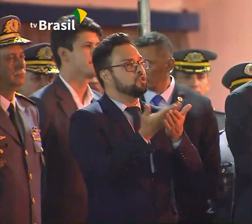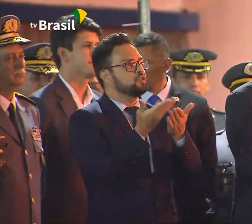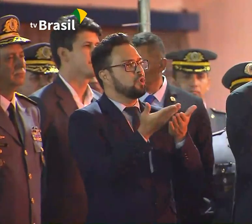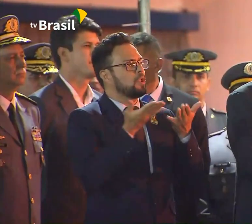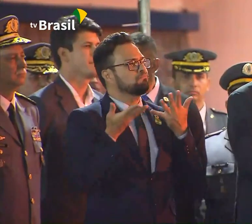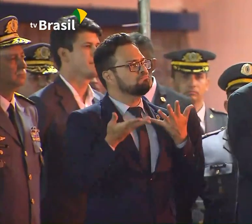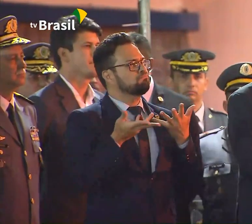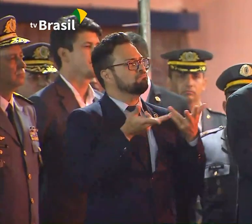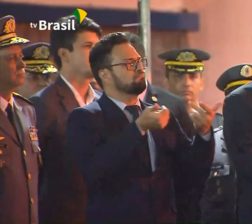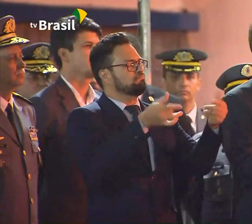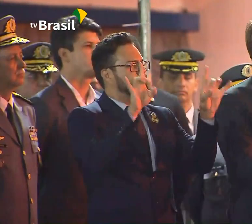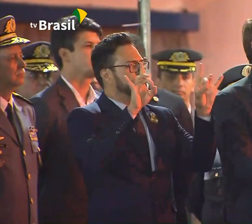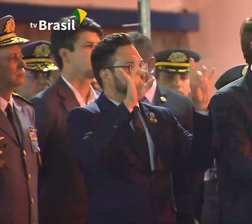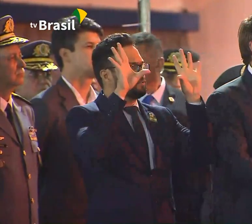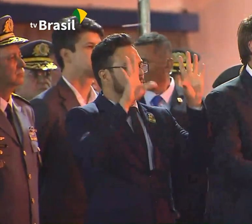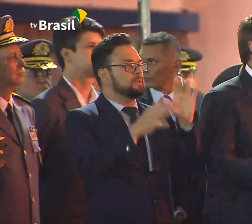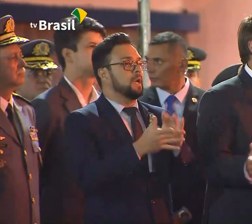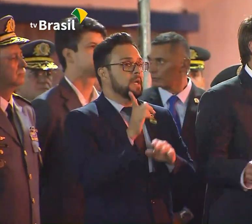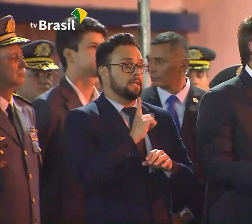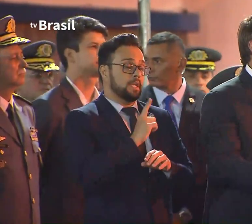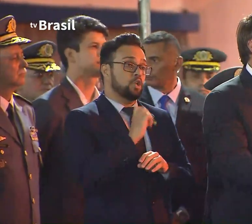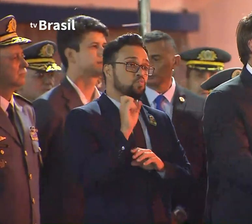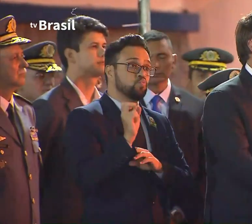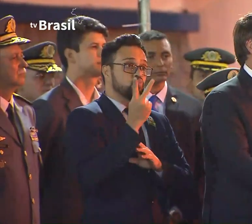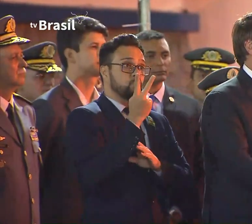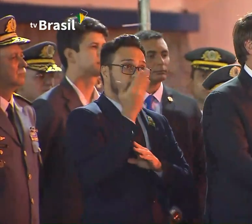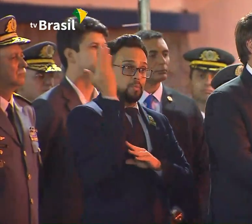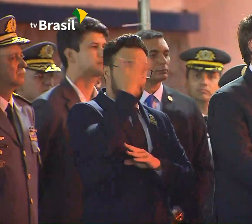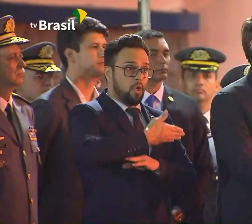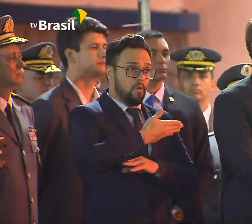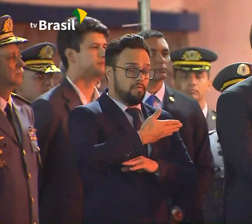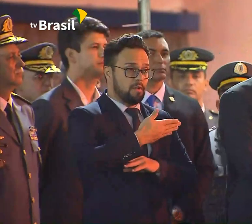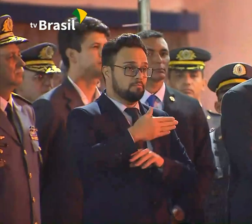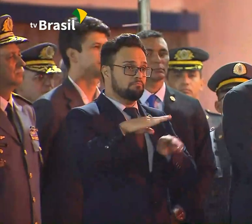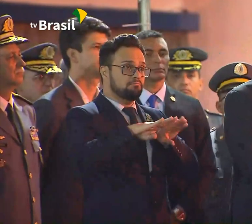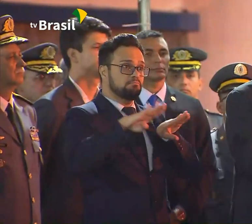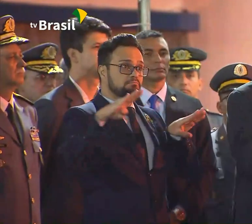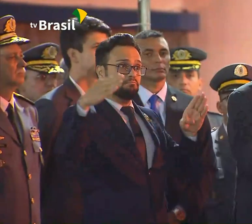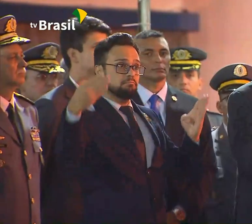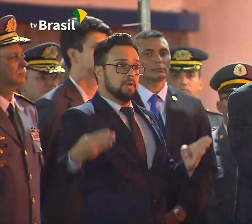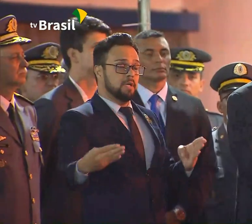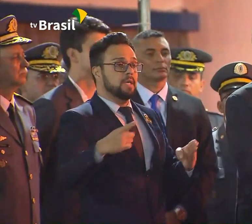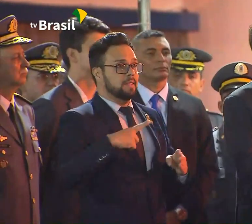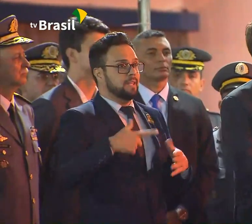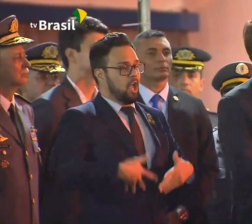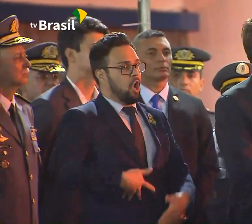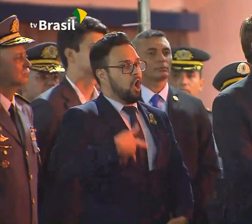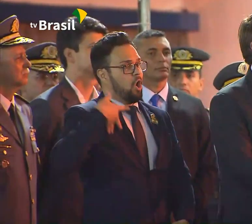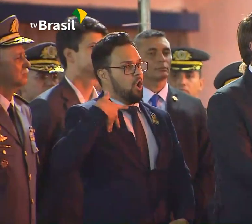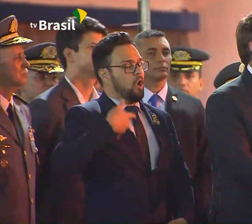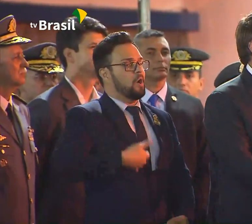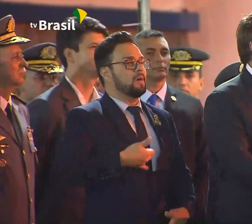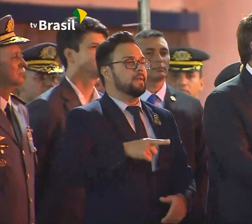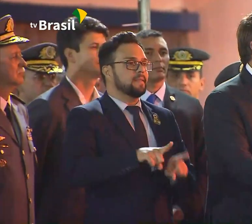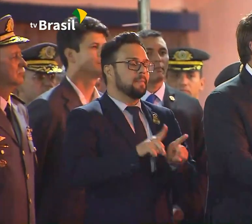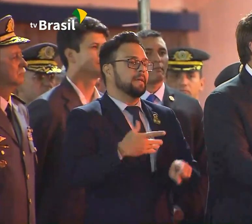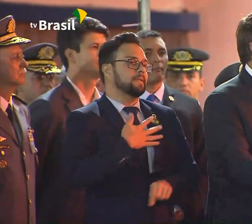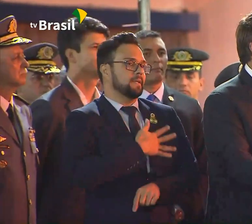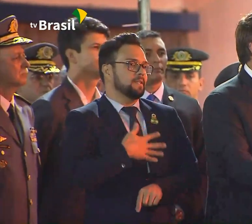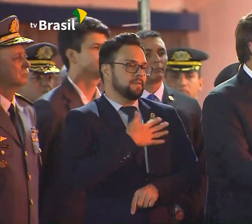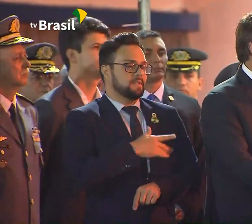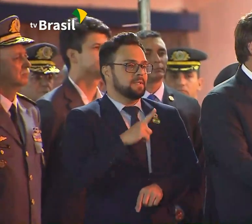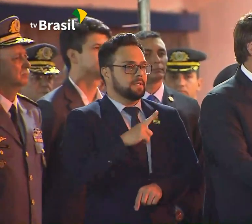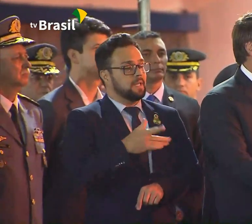excelência. E tenho duas provas vivas aqui no tablado. Tenho a honra e a satisfação de ter